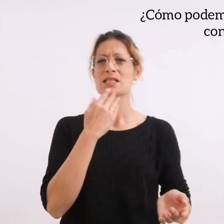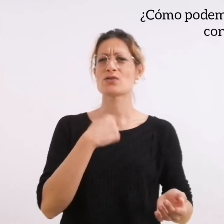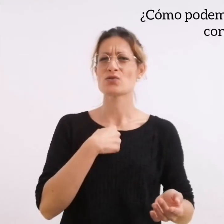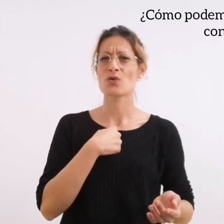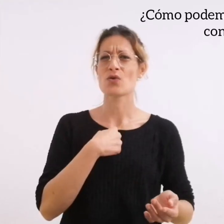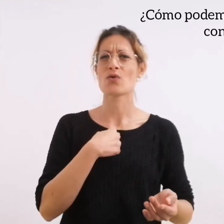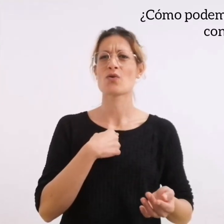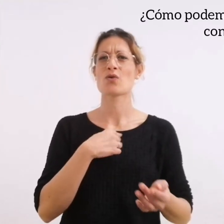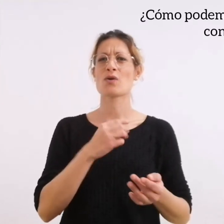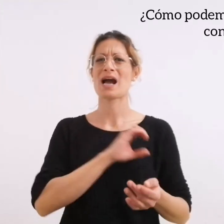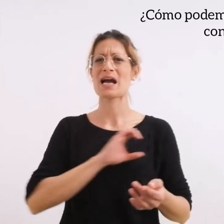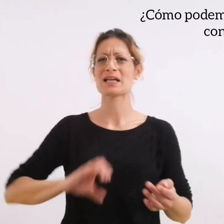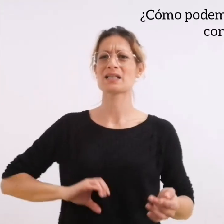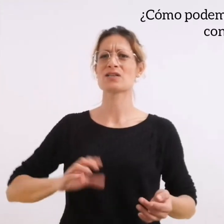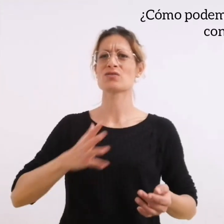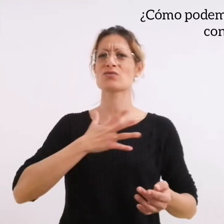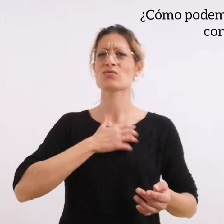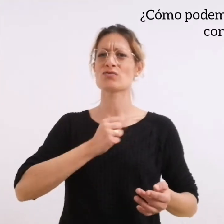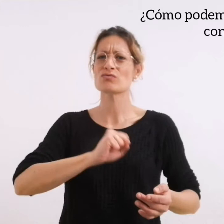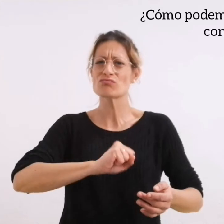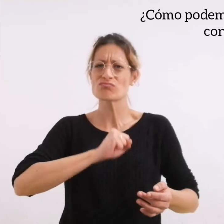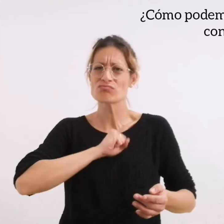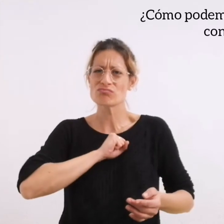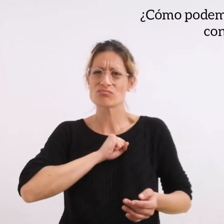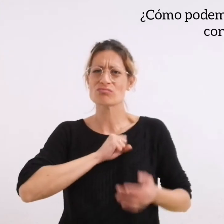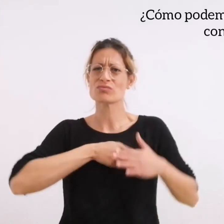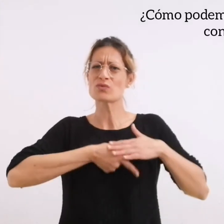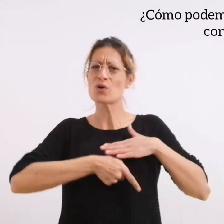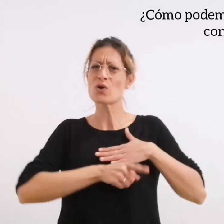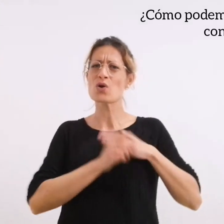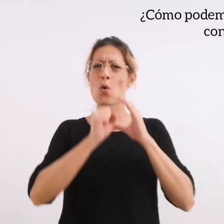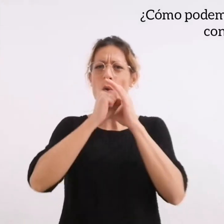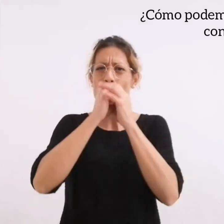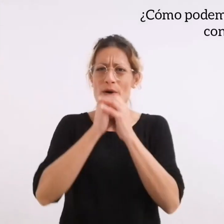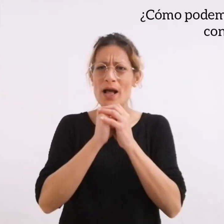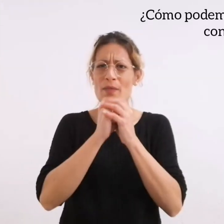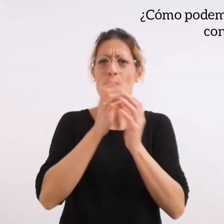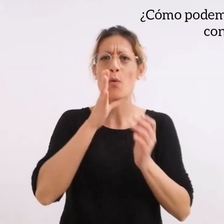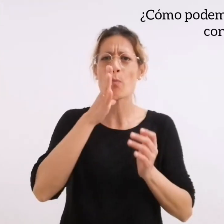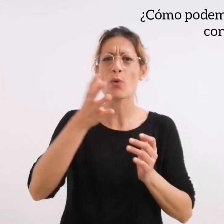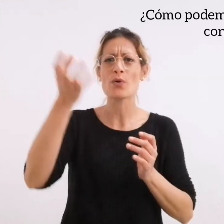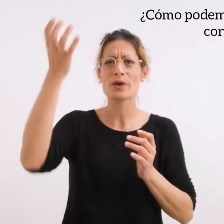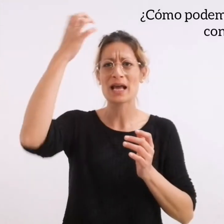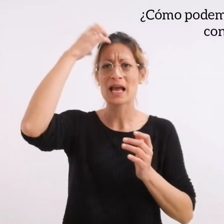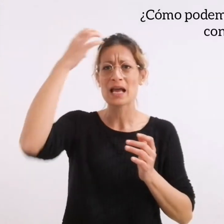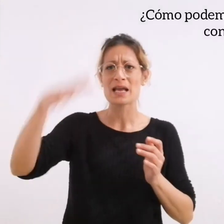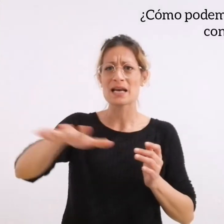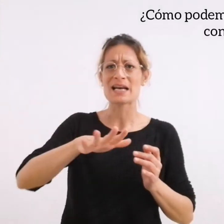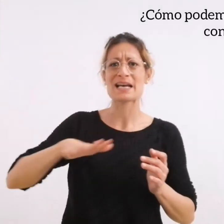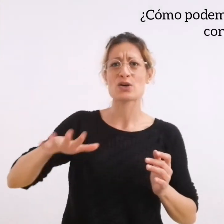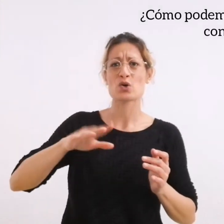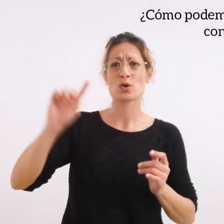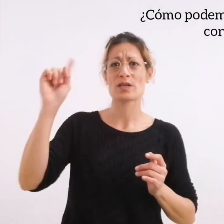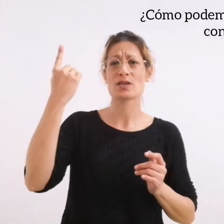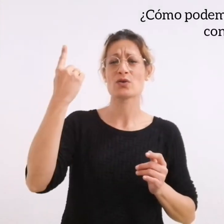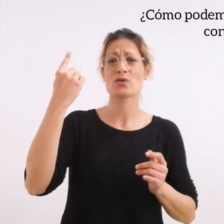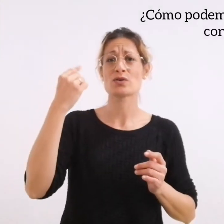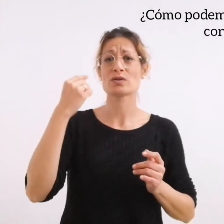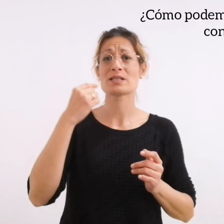a Cristo, orando para el reino de Dios y a través del poder de ser lleno del Espíritu Santo, el Señor,